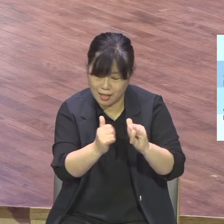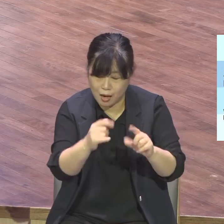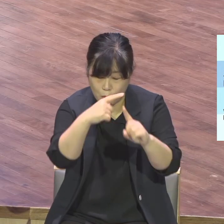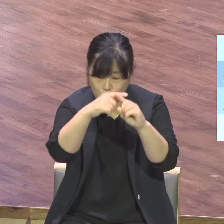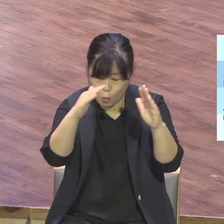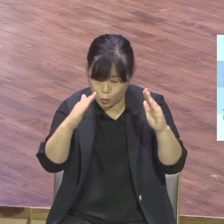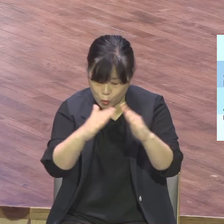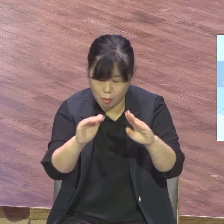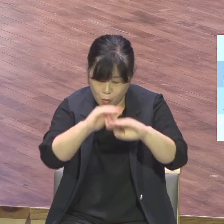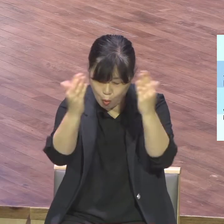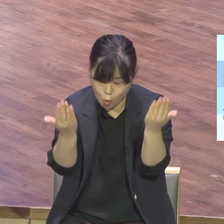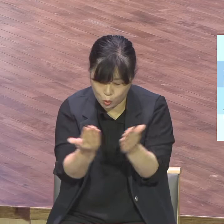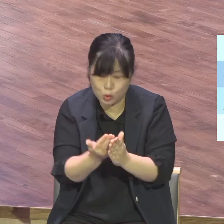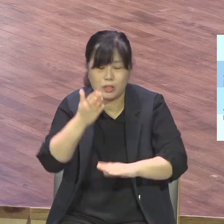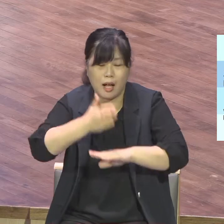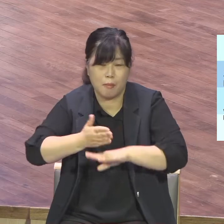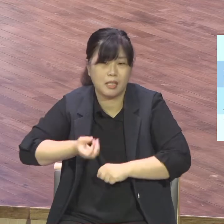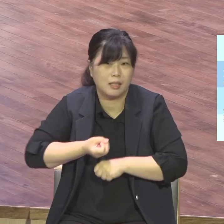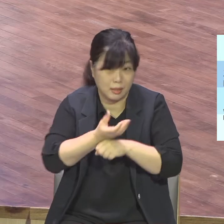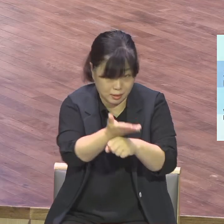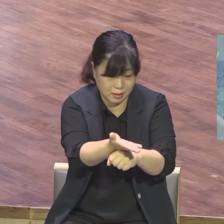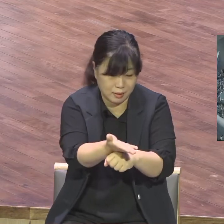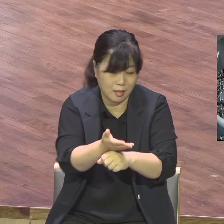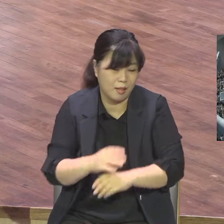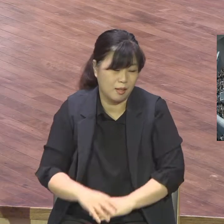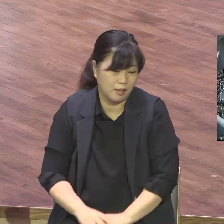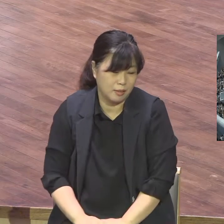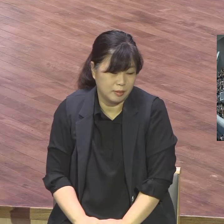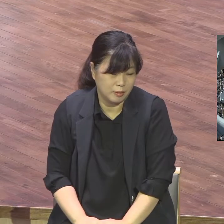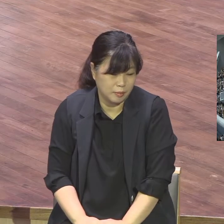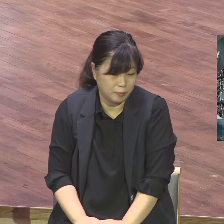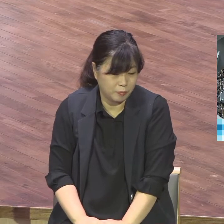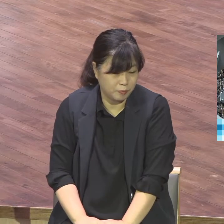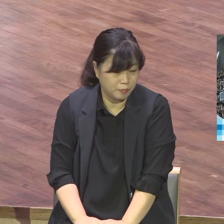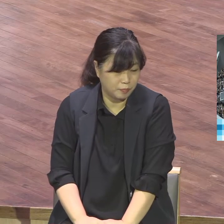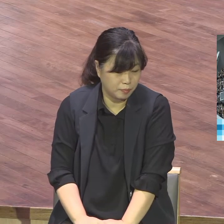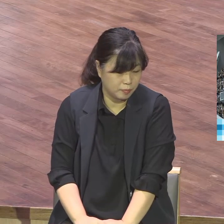그들에게 감사하느니라. 아멘.